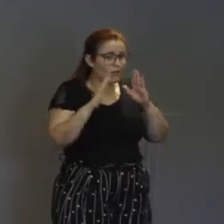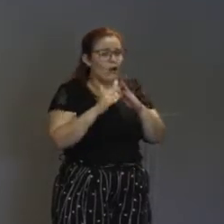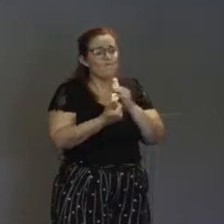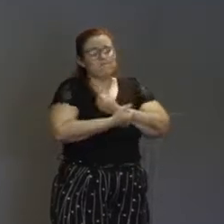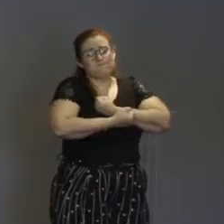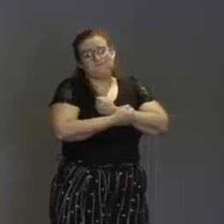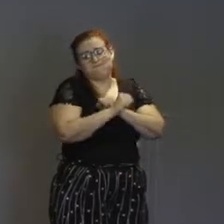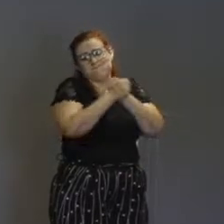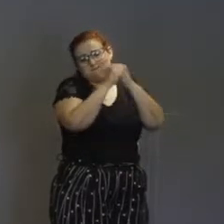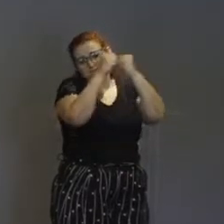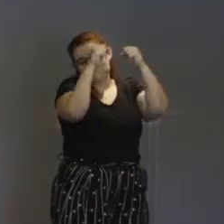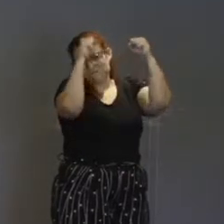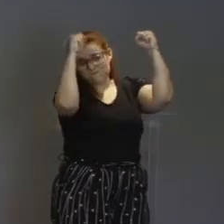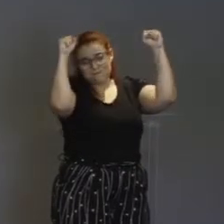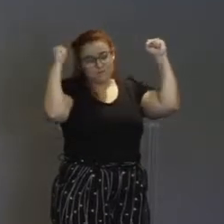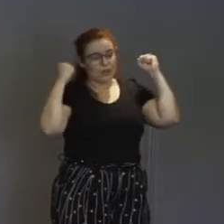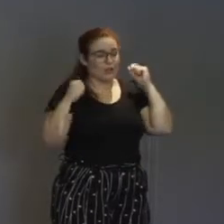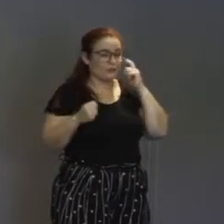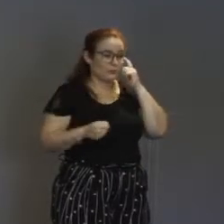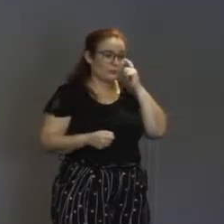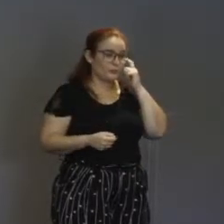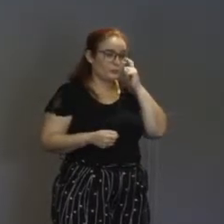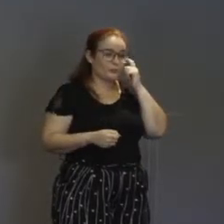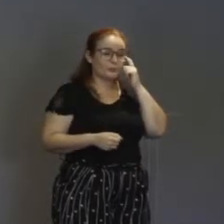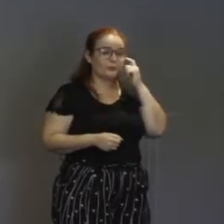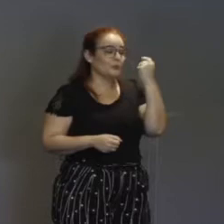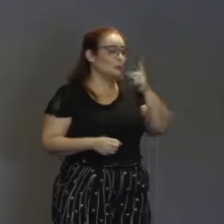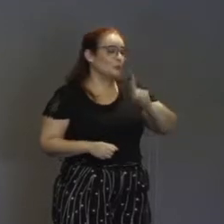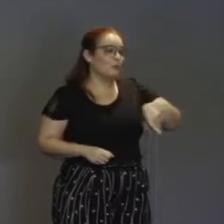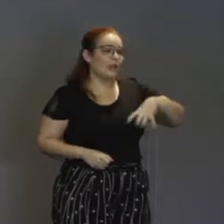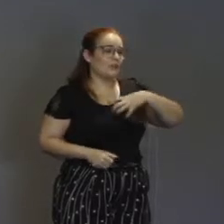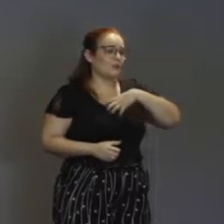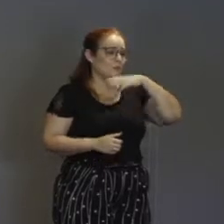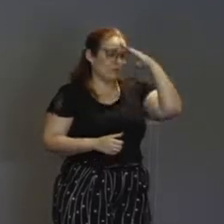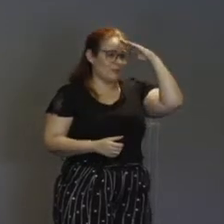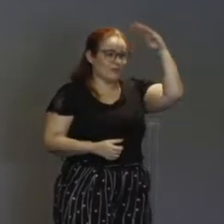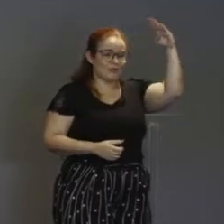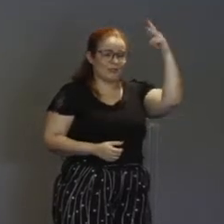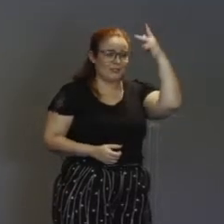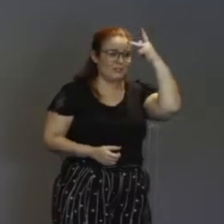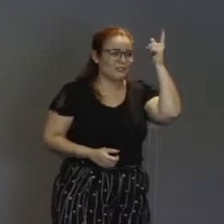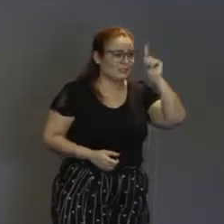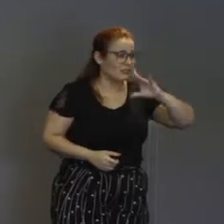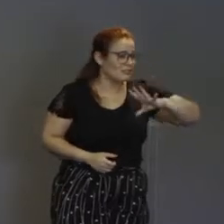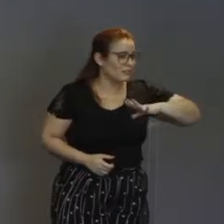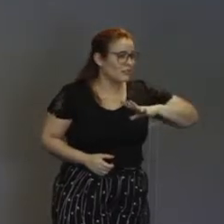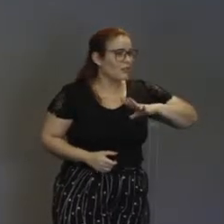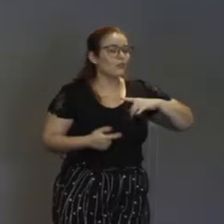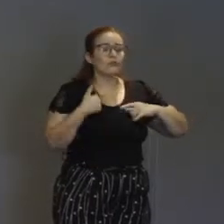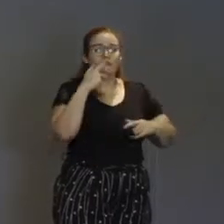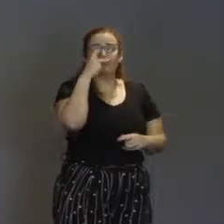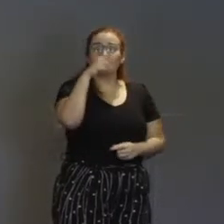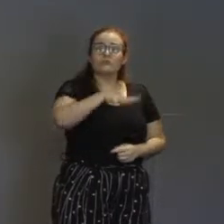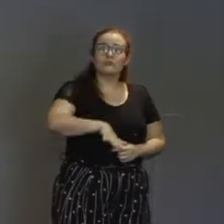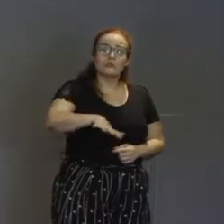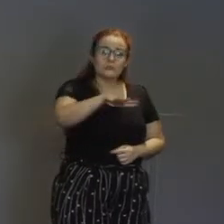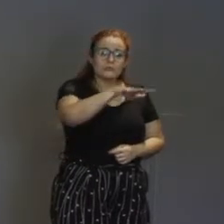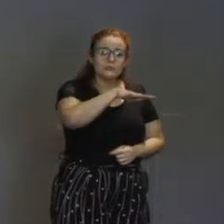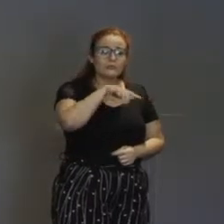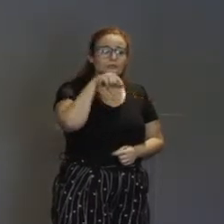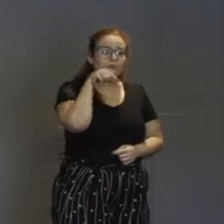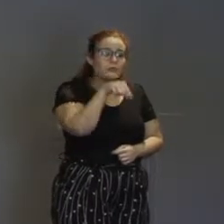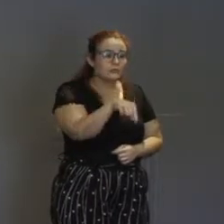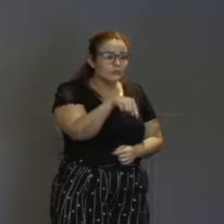estabelecem. Mas não é a característica principal da cidade. Cada vez mais, eu acho que nos espaços que lá estão, a gente tem que trazer